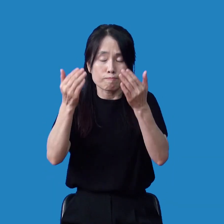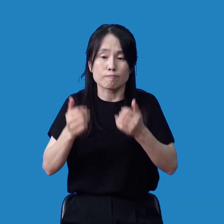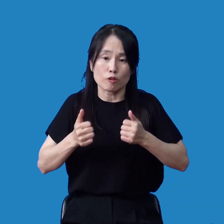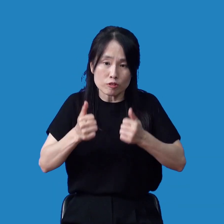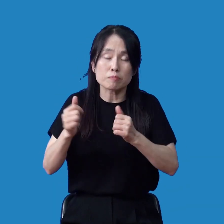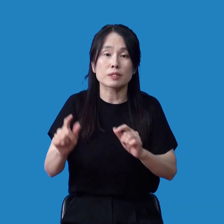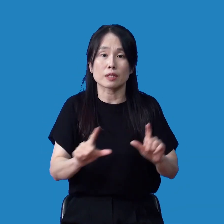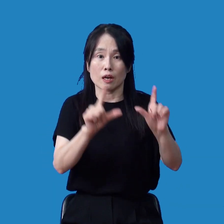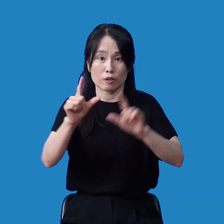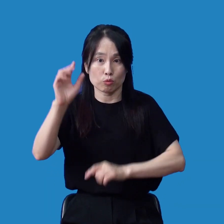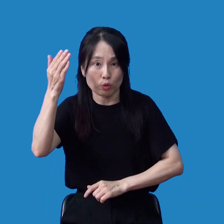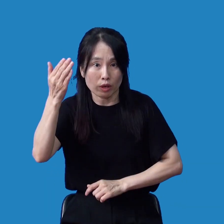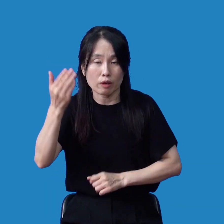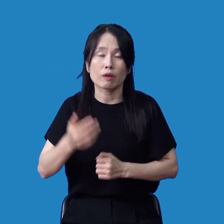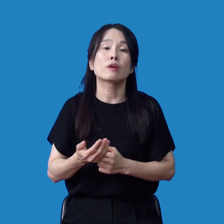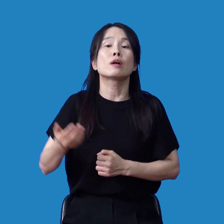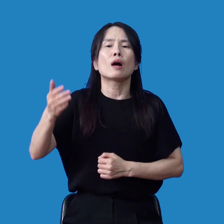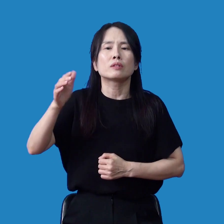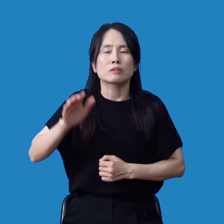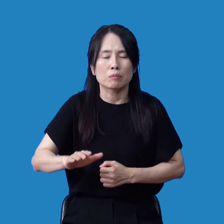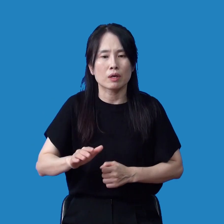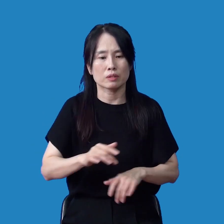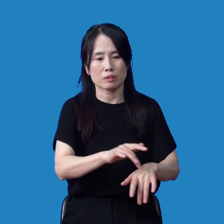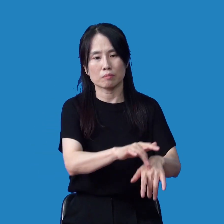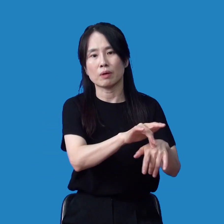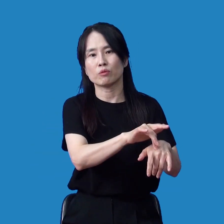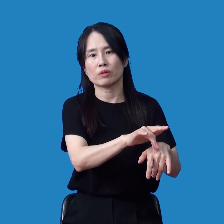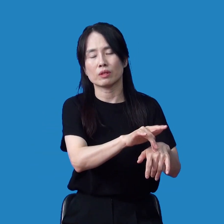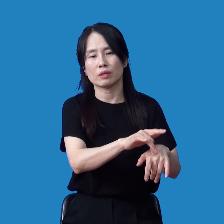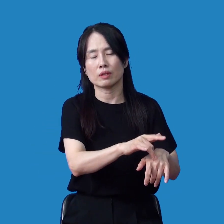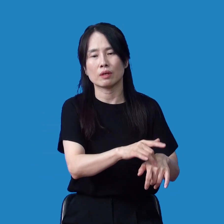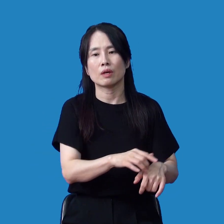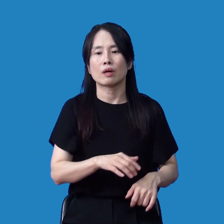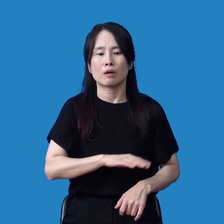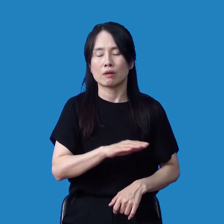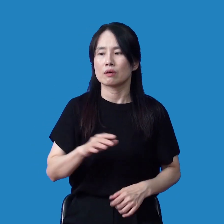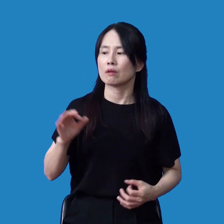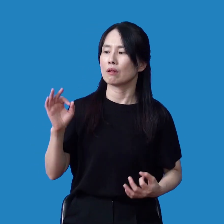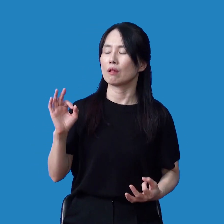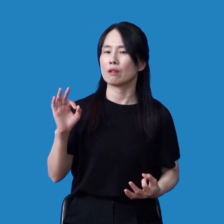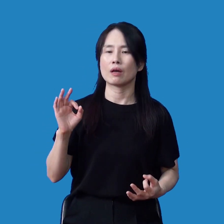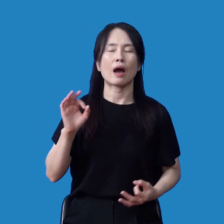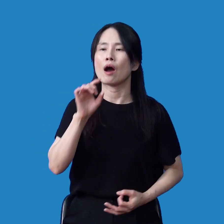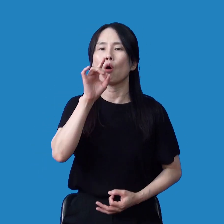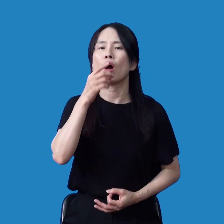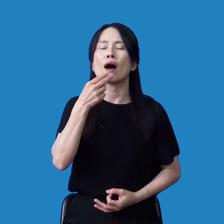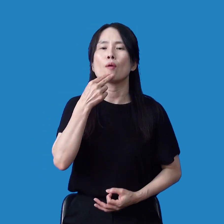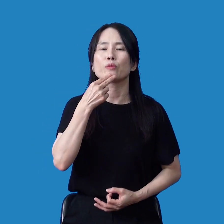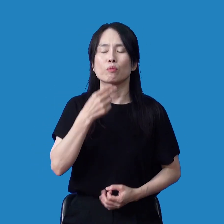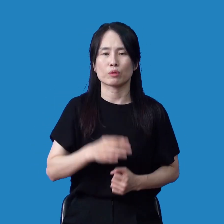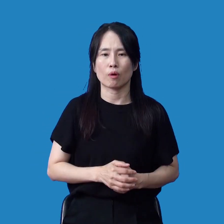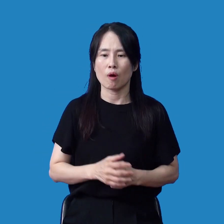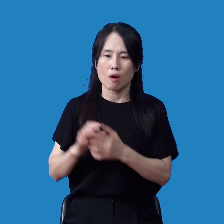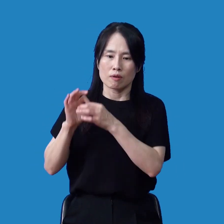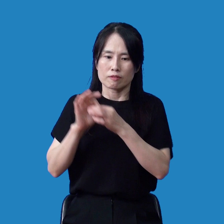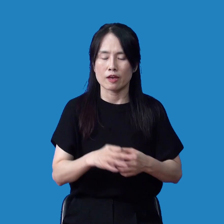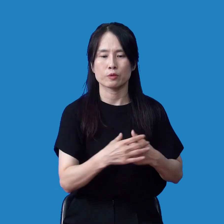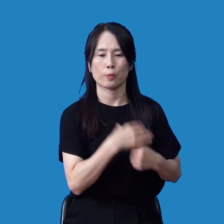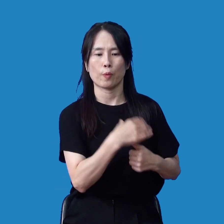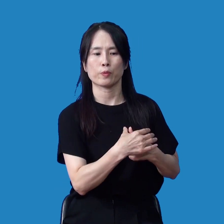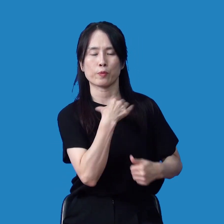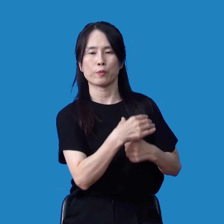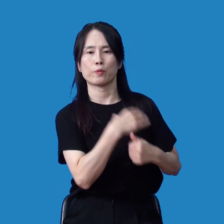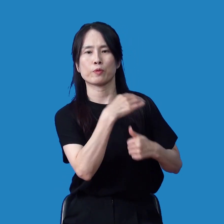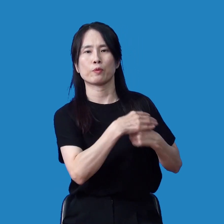않습니다. 세상이 우리를 가만두지 않습니다. 이 세상에 온갖 탕류가 우리를 집어삼키려고